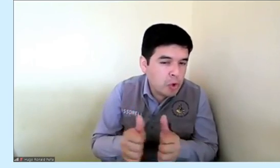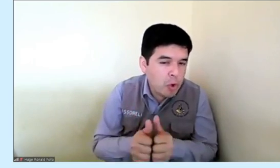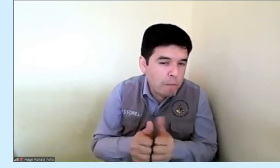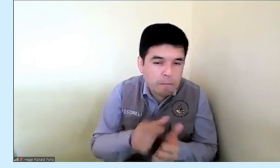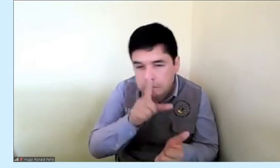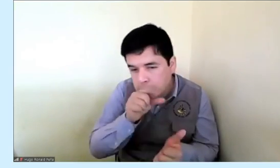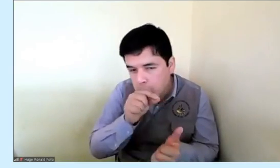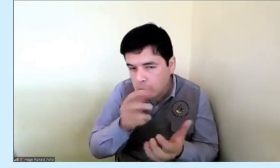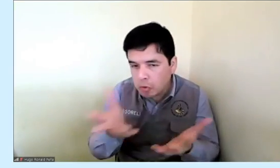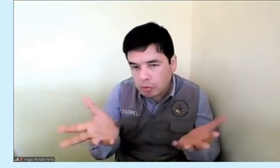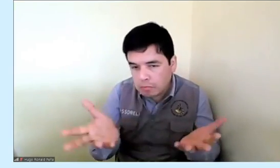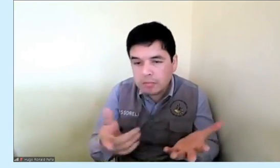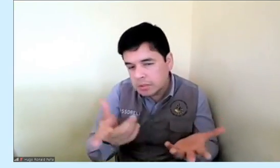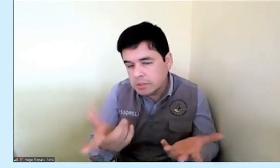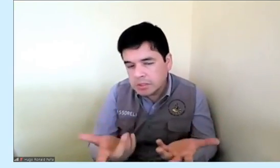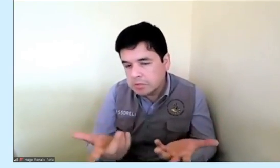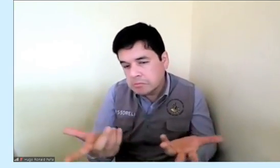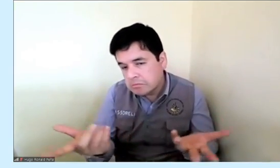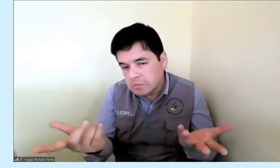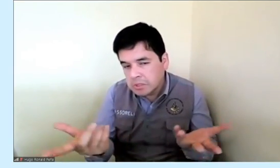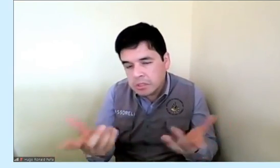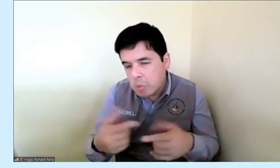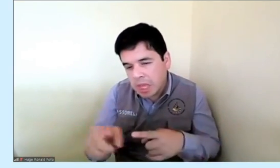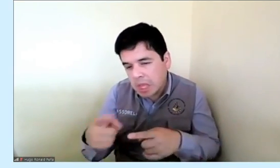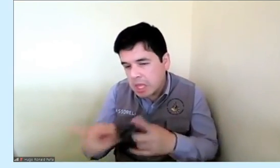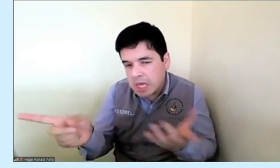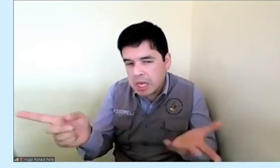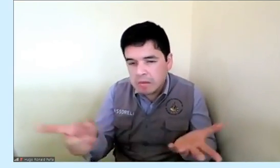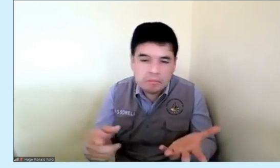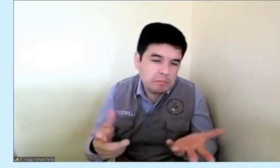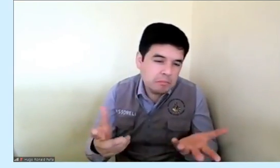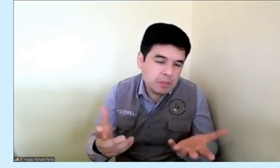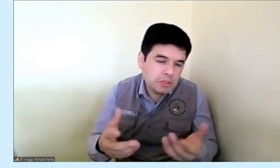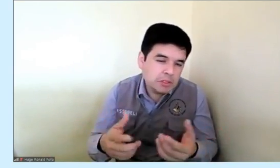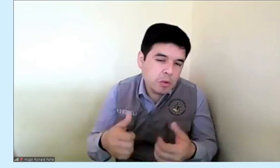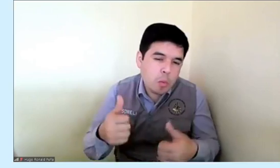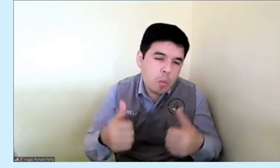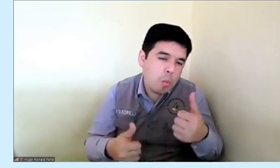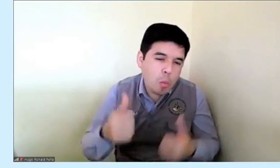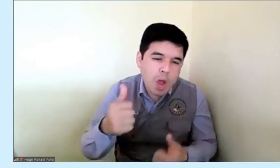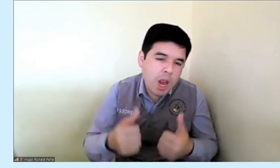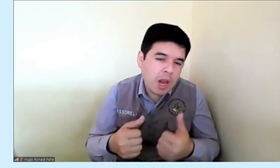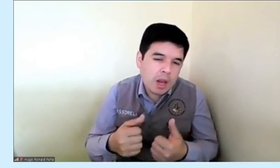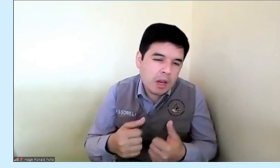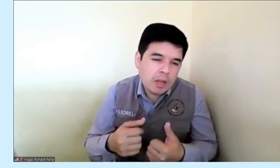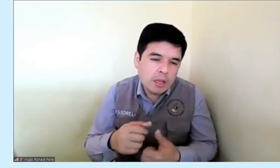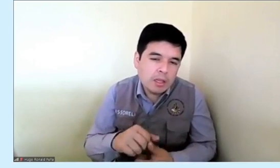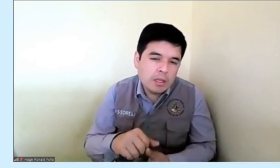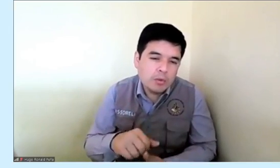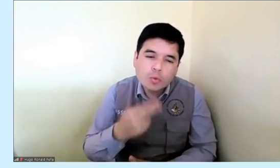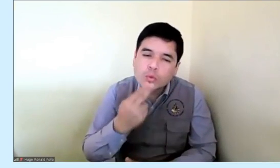el arroz con pollo, cualquiera.